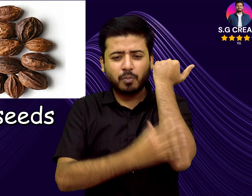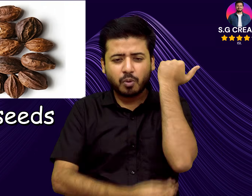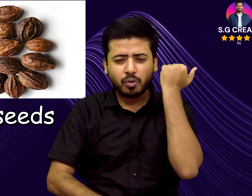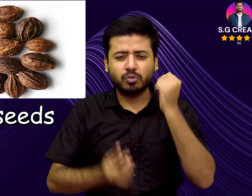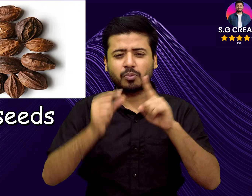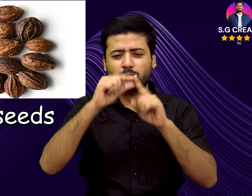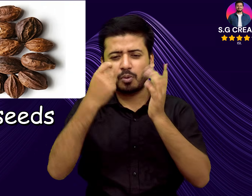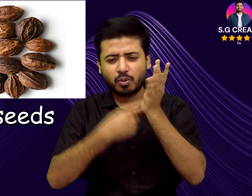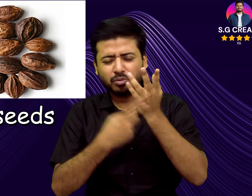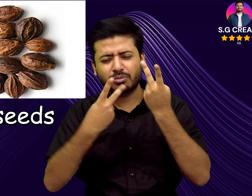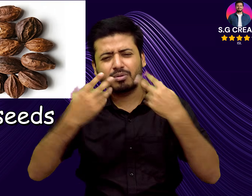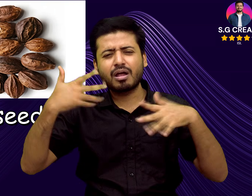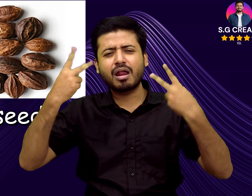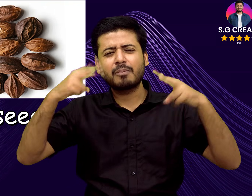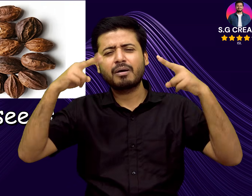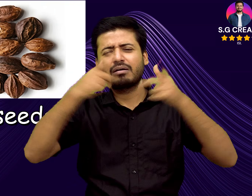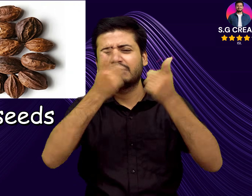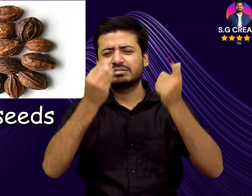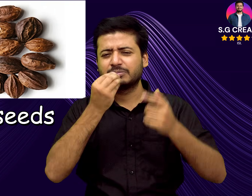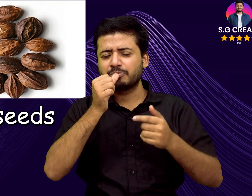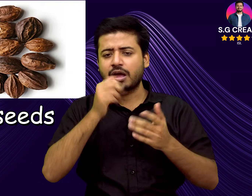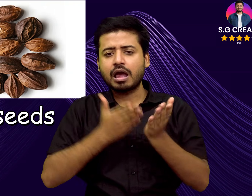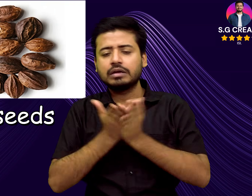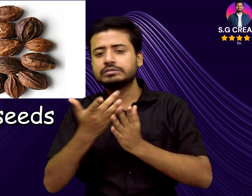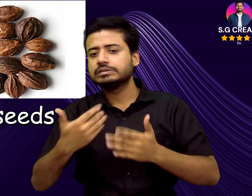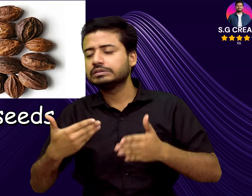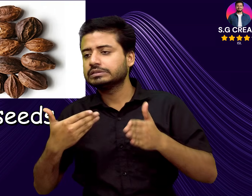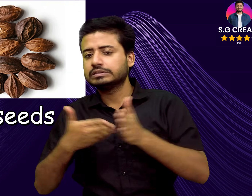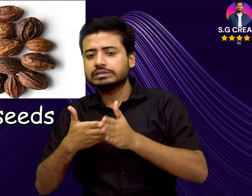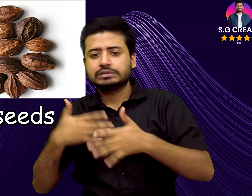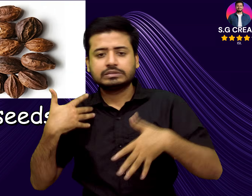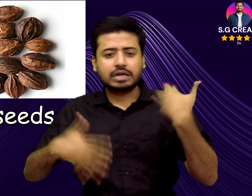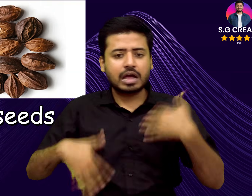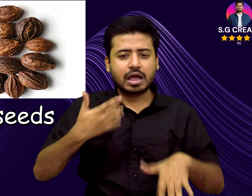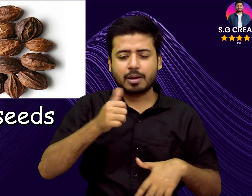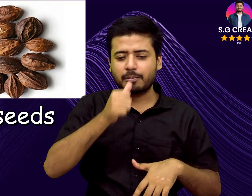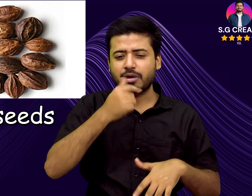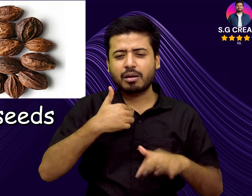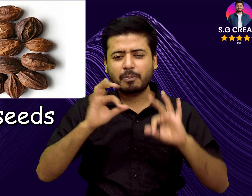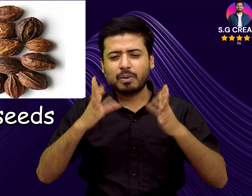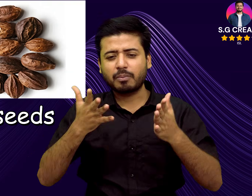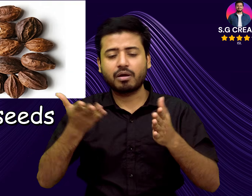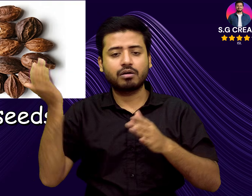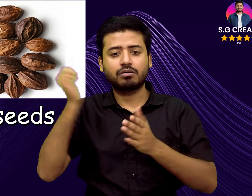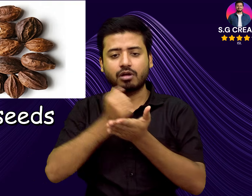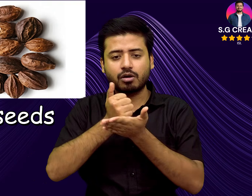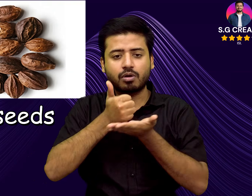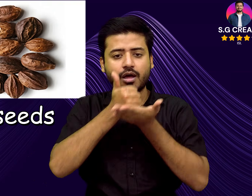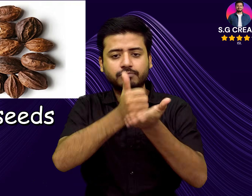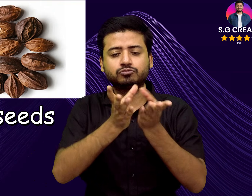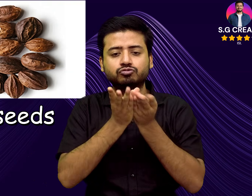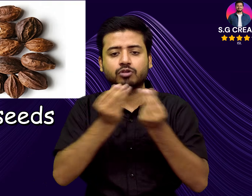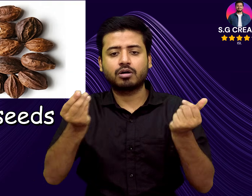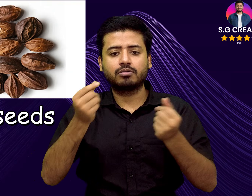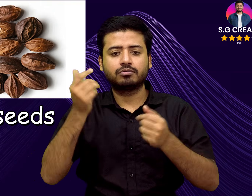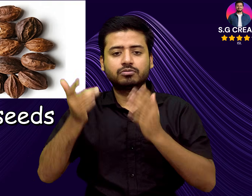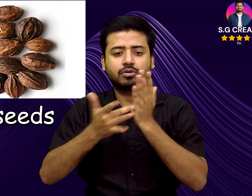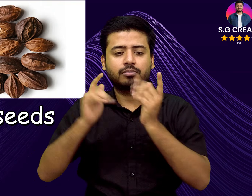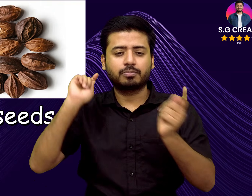is best, but pure, untreated hardwood charcoal works. It absorbs toxins, odors, and chemical